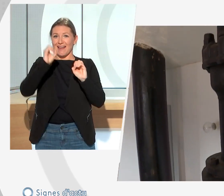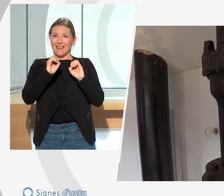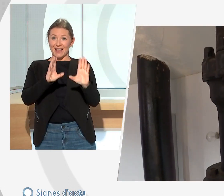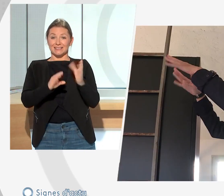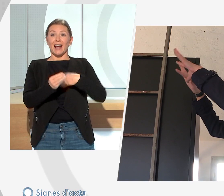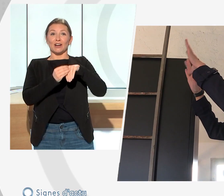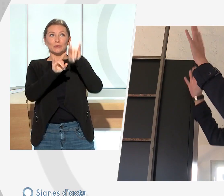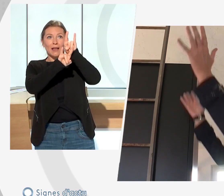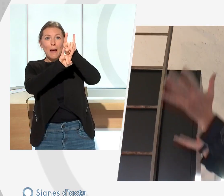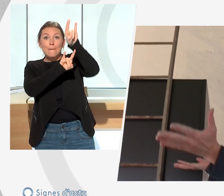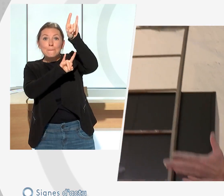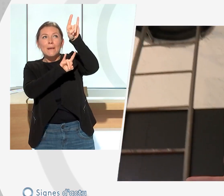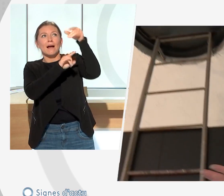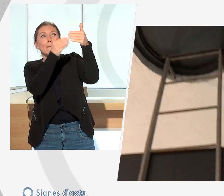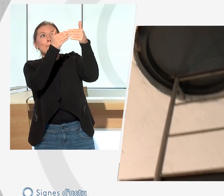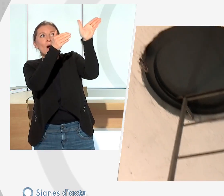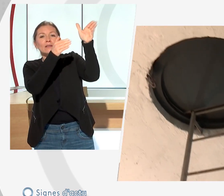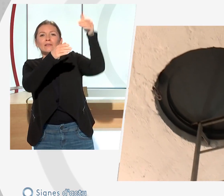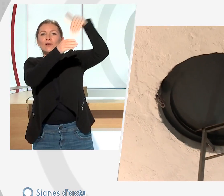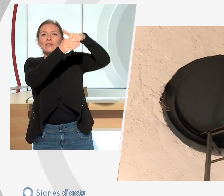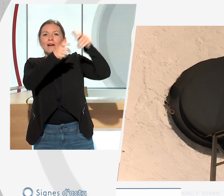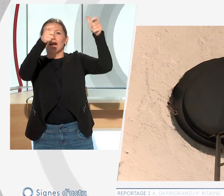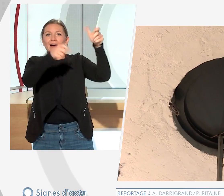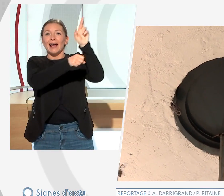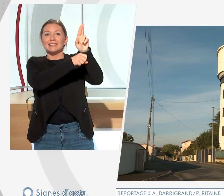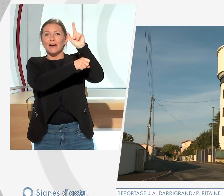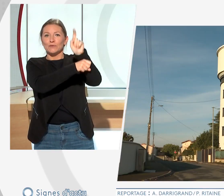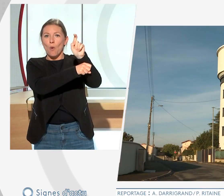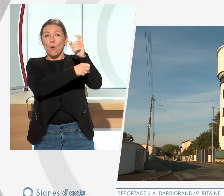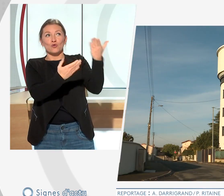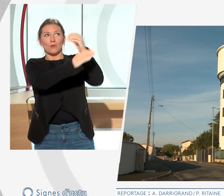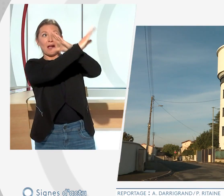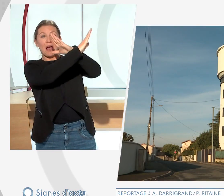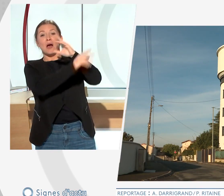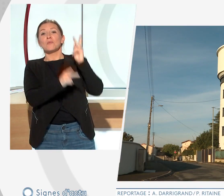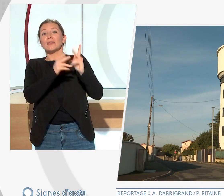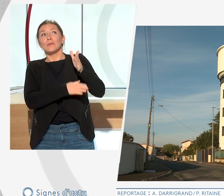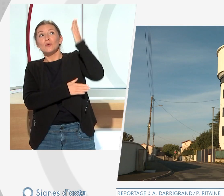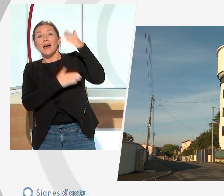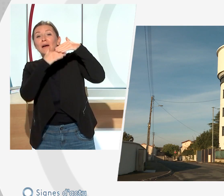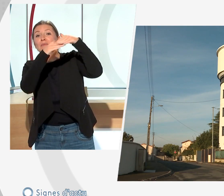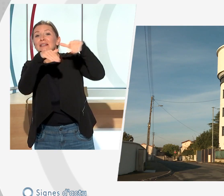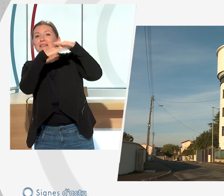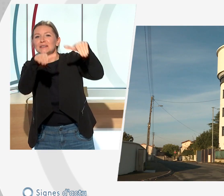jus. Et au bout de l'échelle, l'immense citerne d'eau aujourd'hui condamnée. Peut-être un jour une piscine.